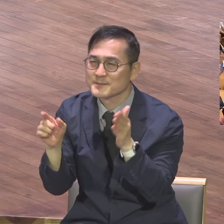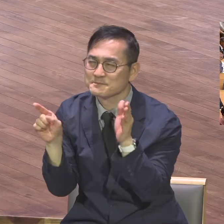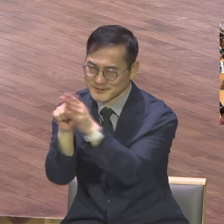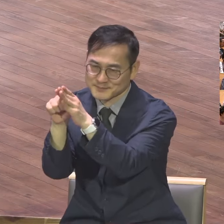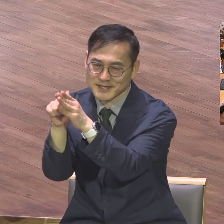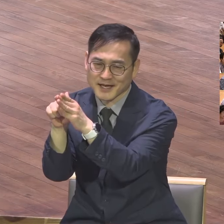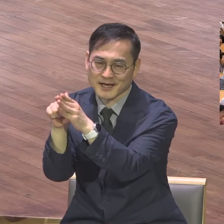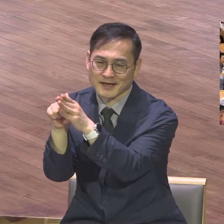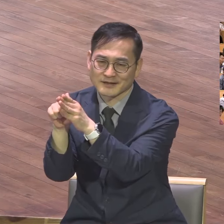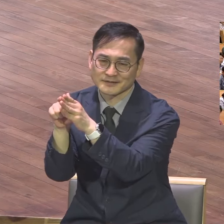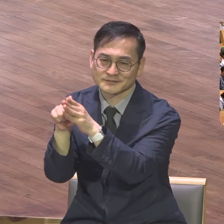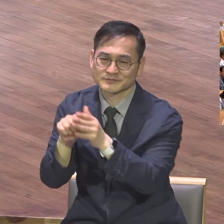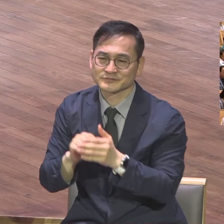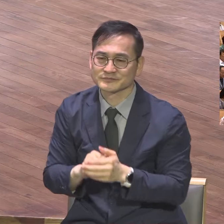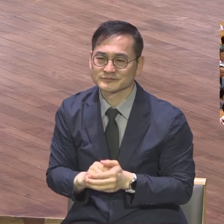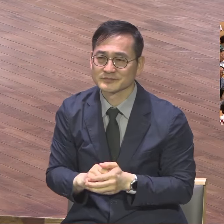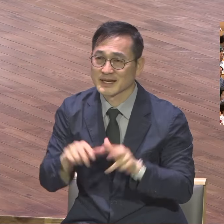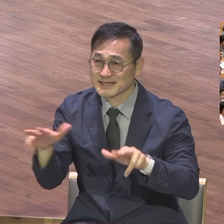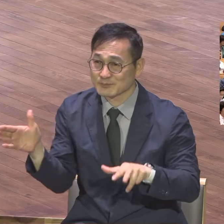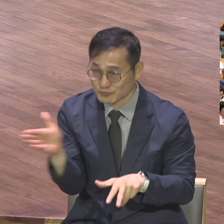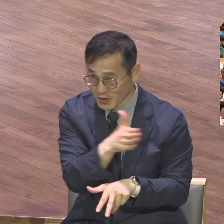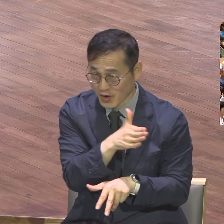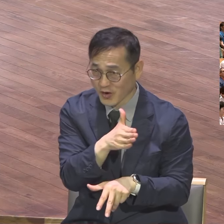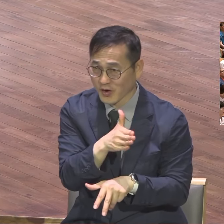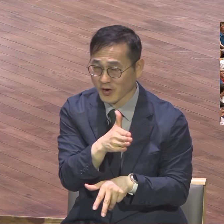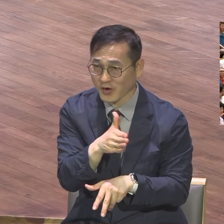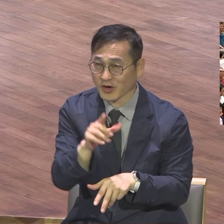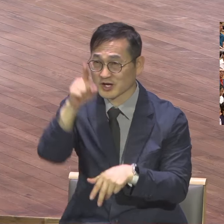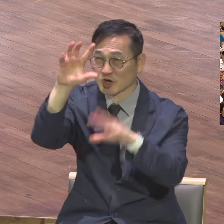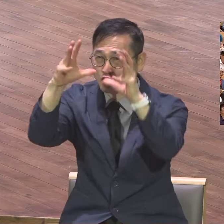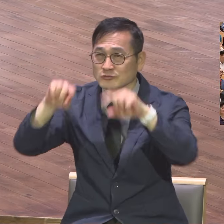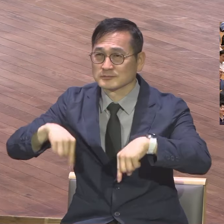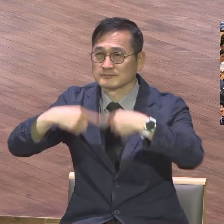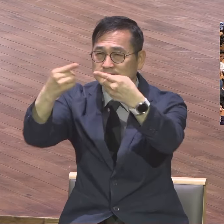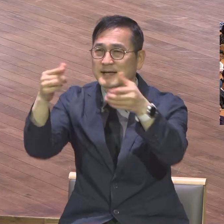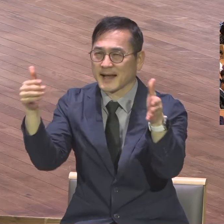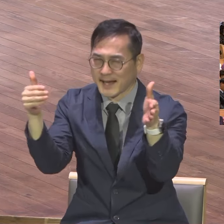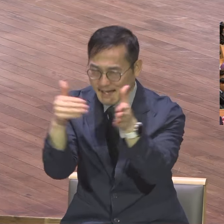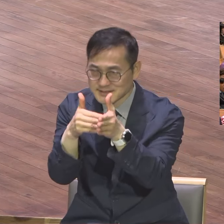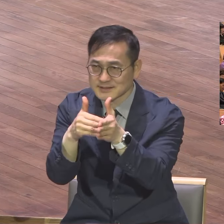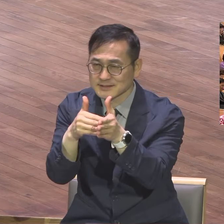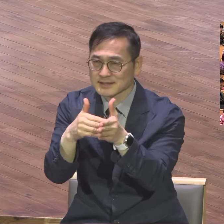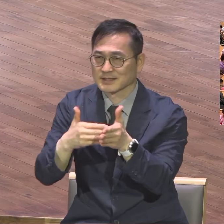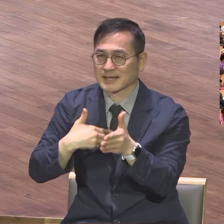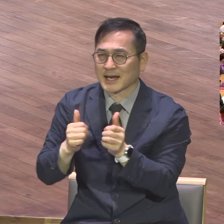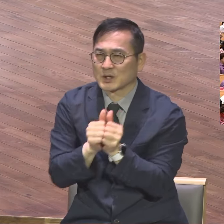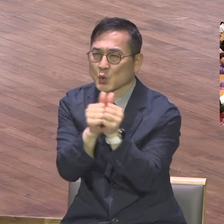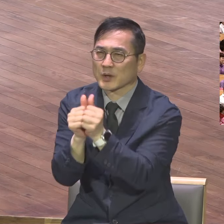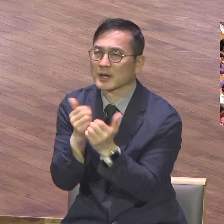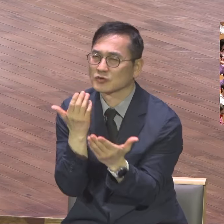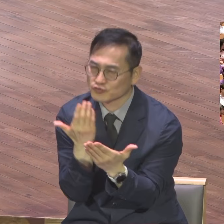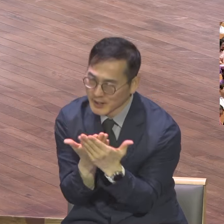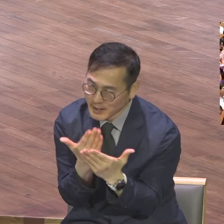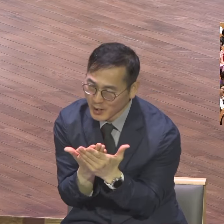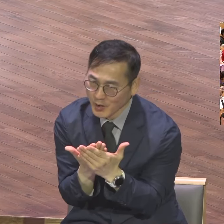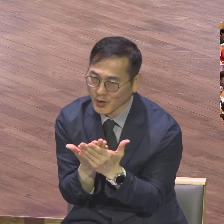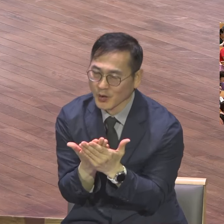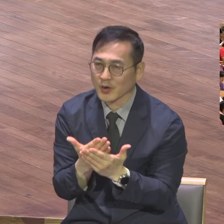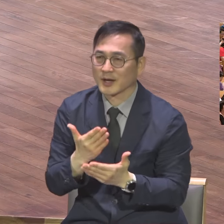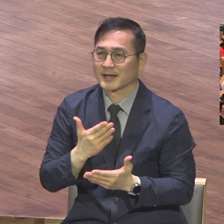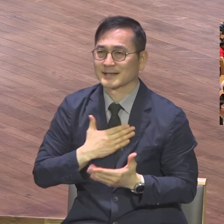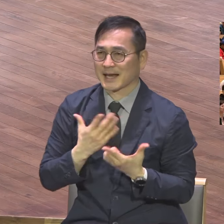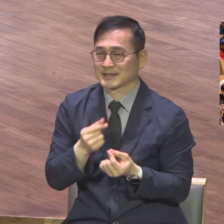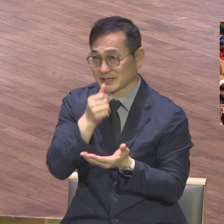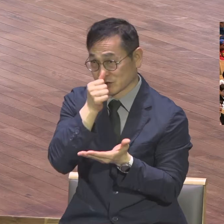믿습니다. 지금부터 천국 갈 때까지 나와 동행해 주세요. 나 같은